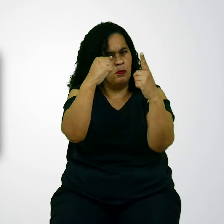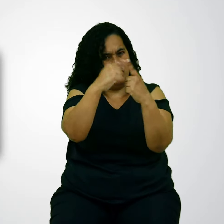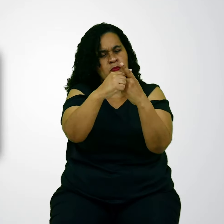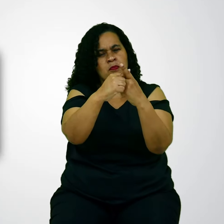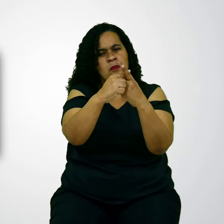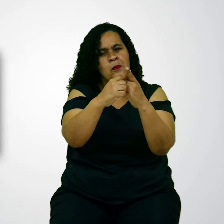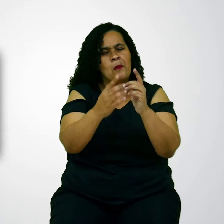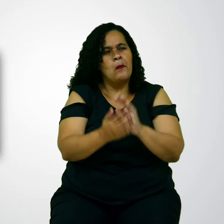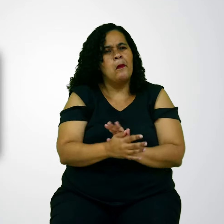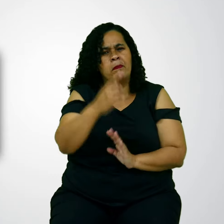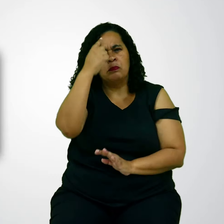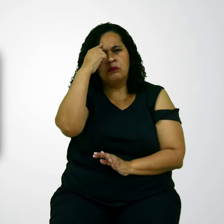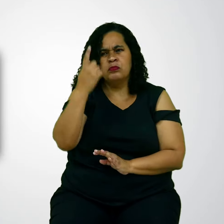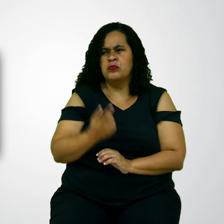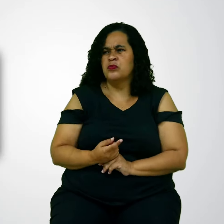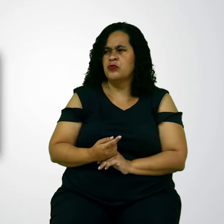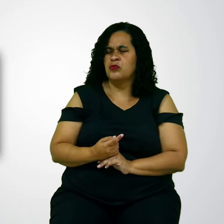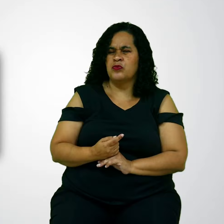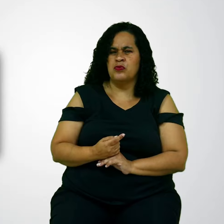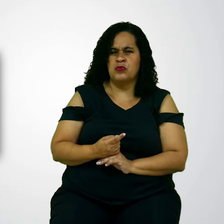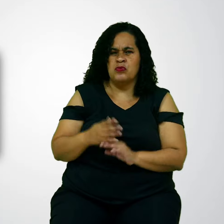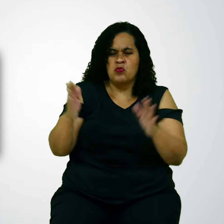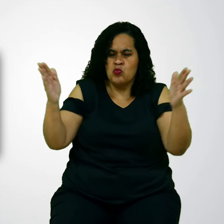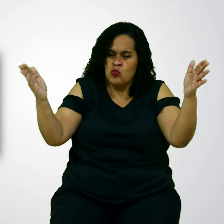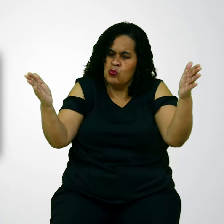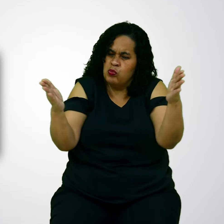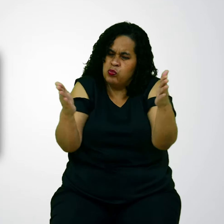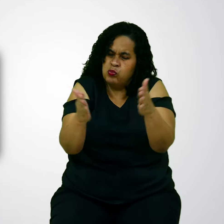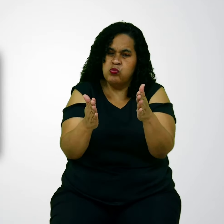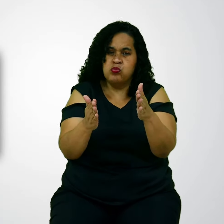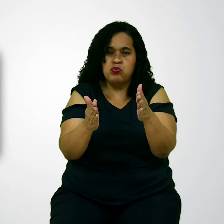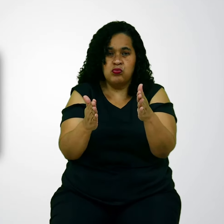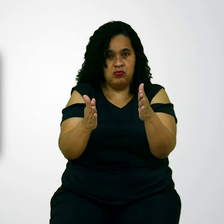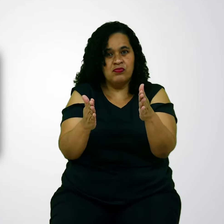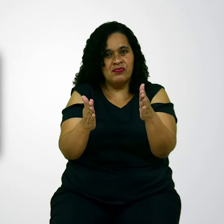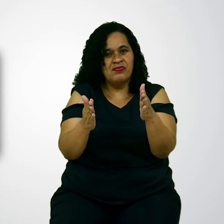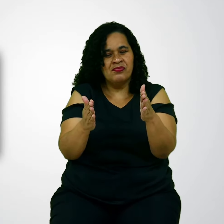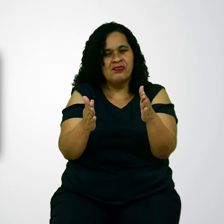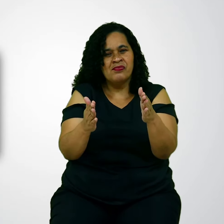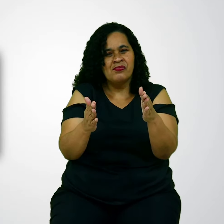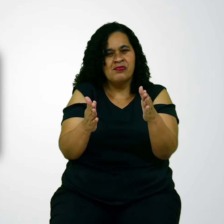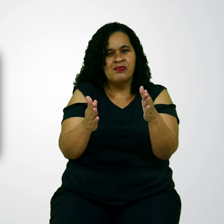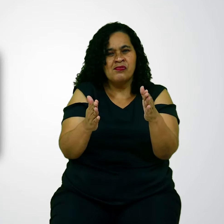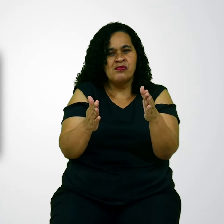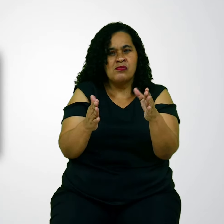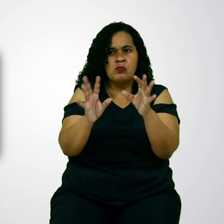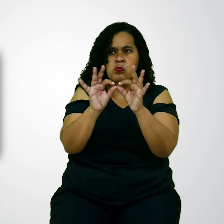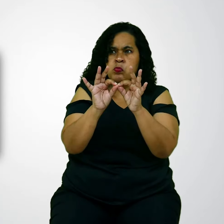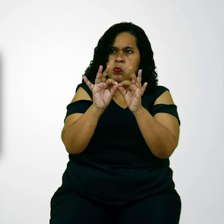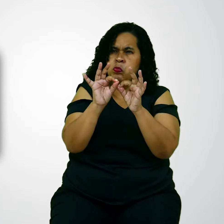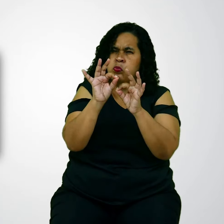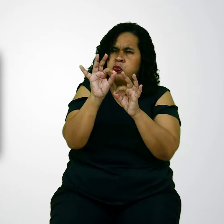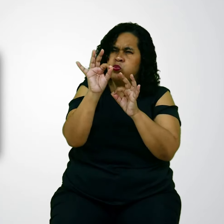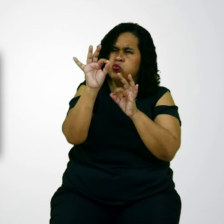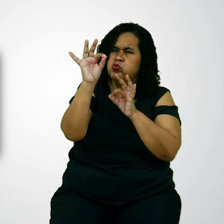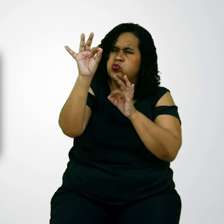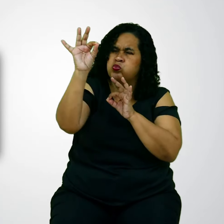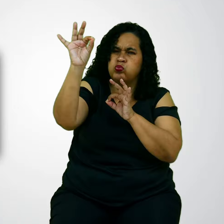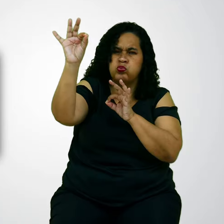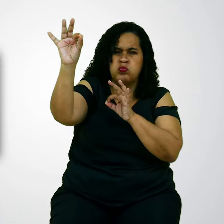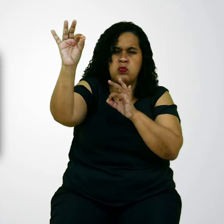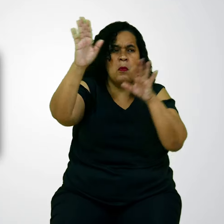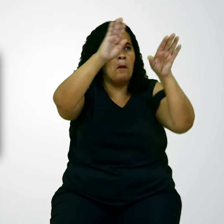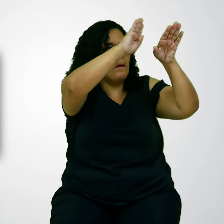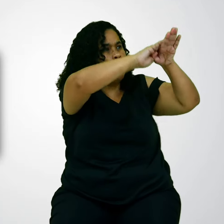igrejinha, falando assim, uma igreja pequena no bairro, era uma igrejinha lá em cima no morro. Eu não sei se o senhor chegou a